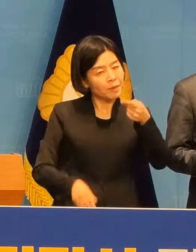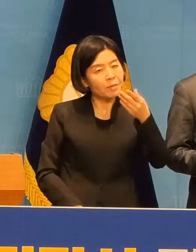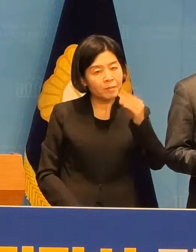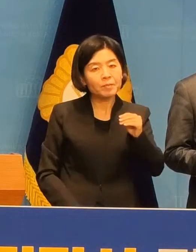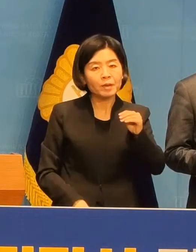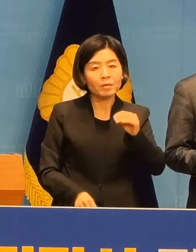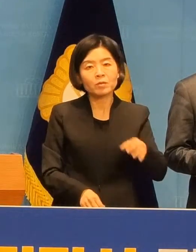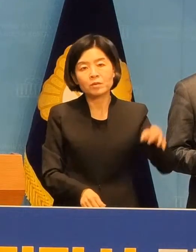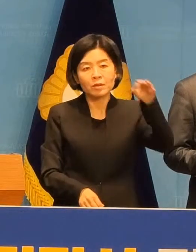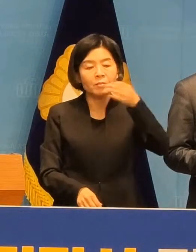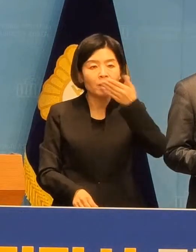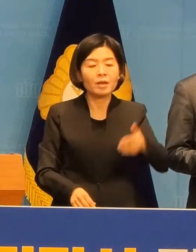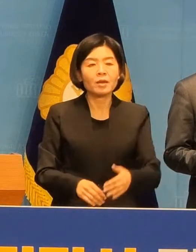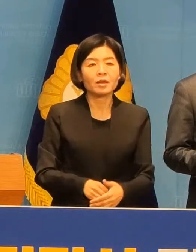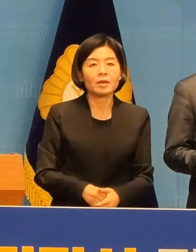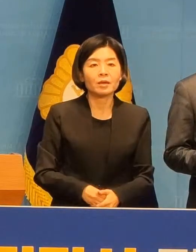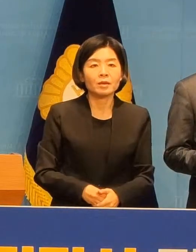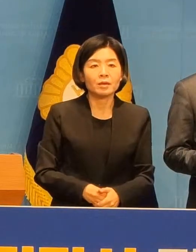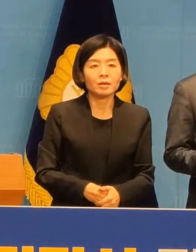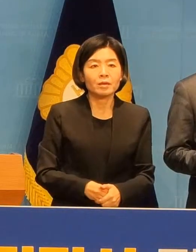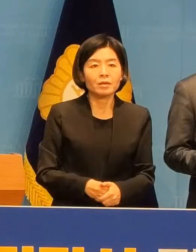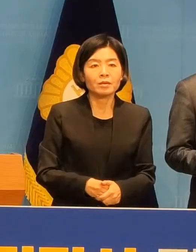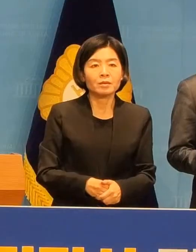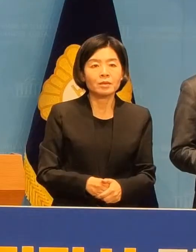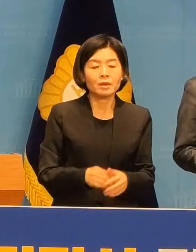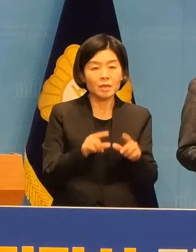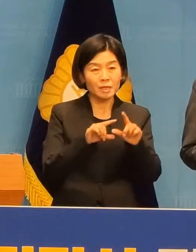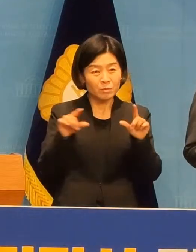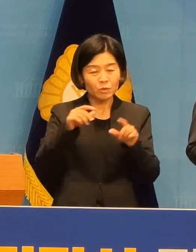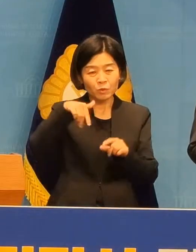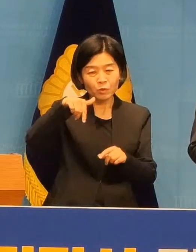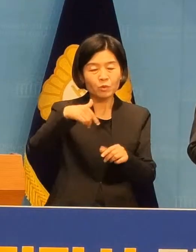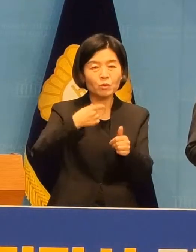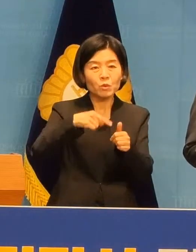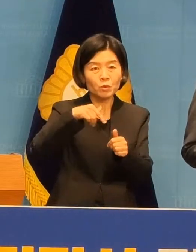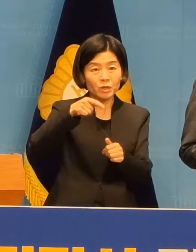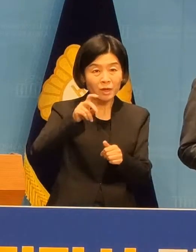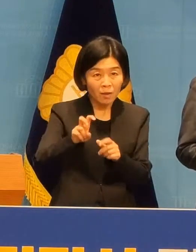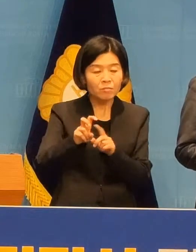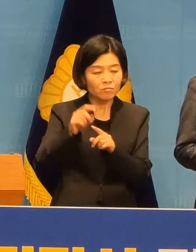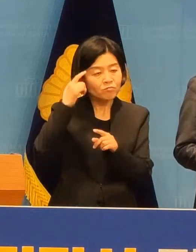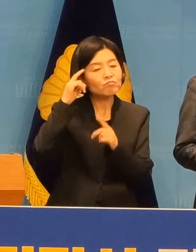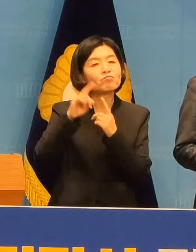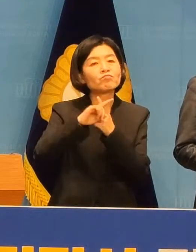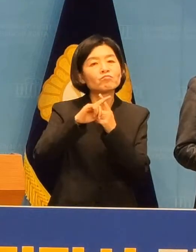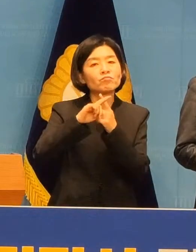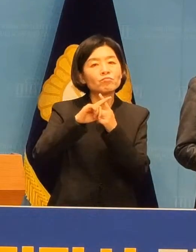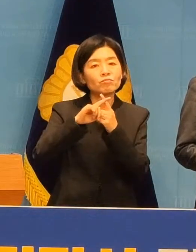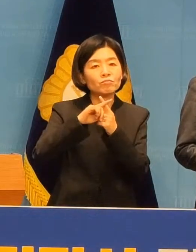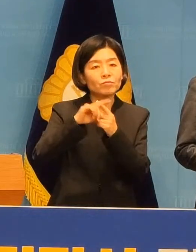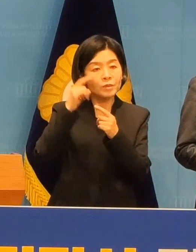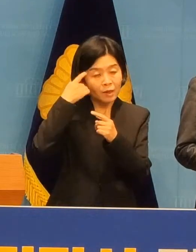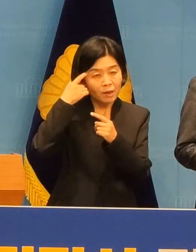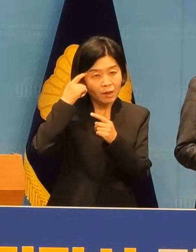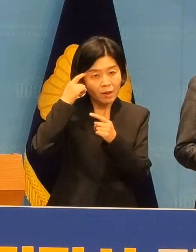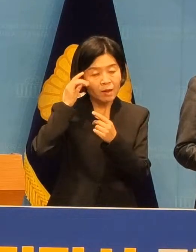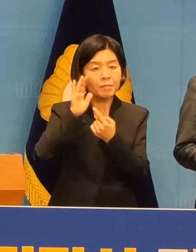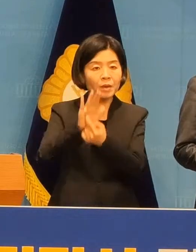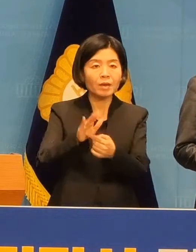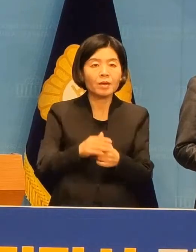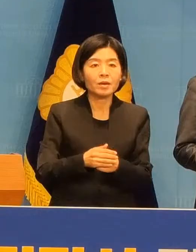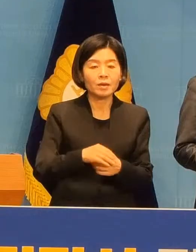수 있습니다. 여기에 대해 다수의 교육감들은 긍정적으로 검토하겠다는 입장을 밝혔습니다.